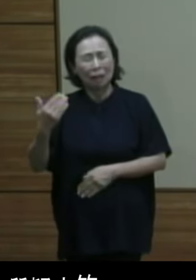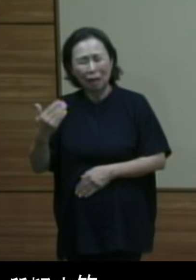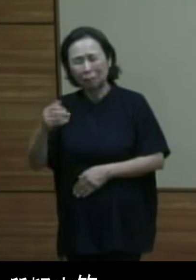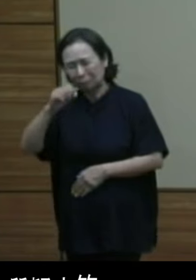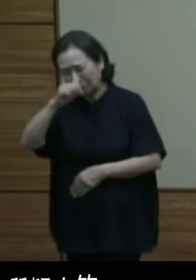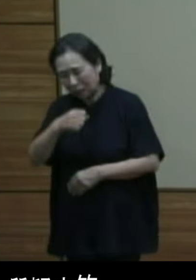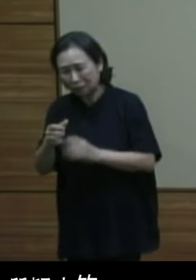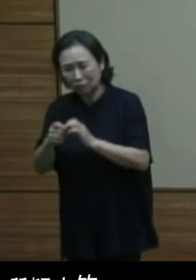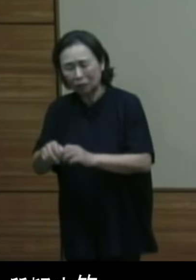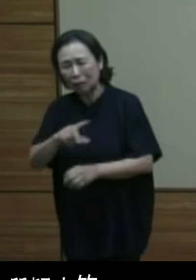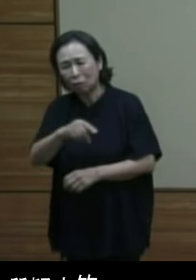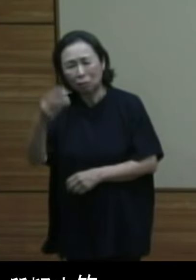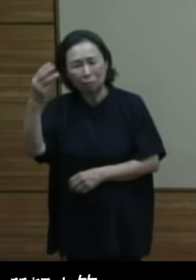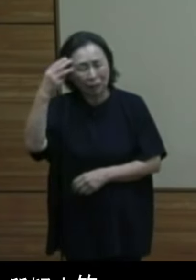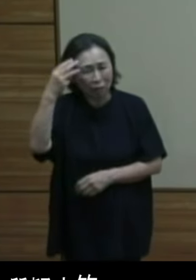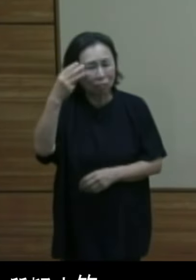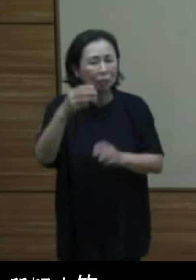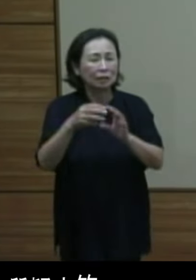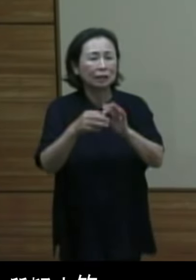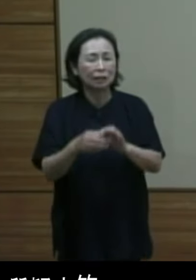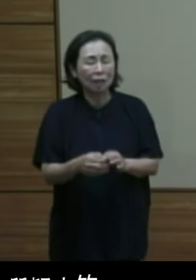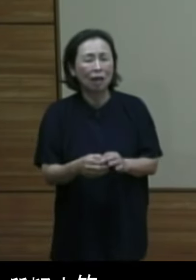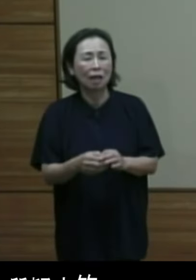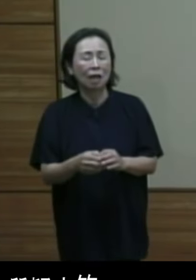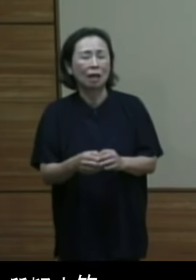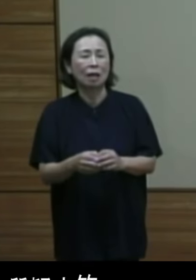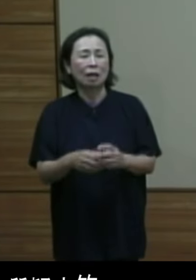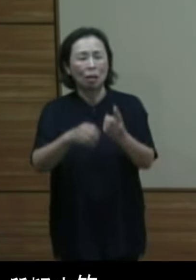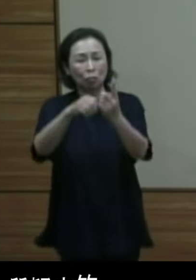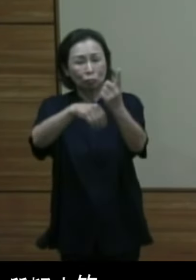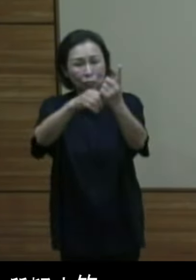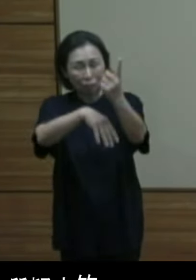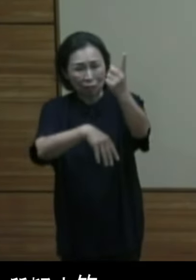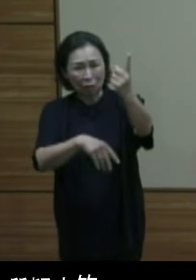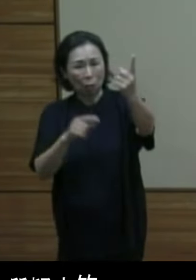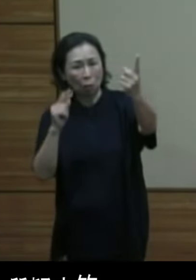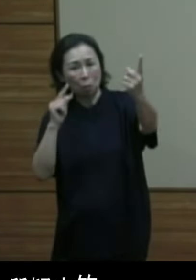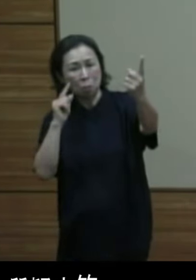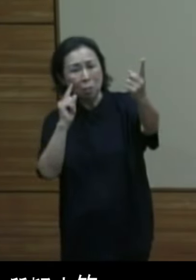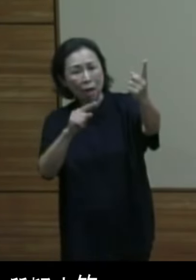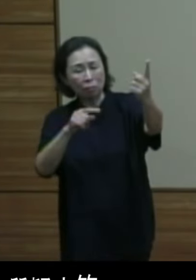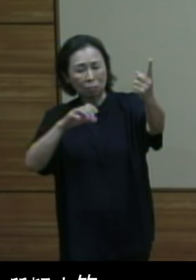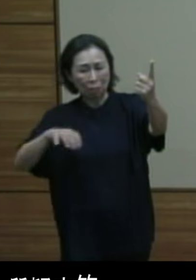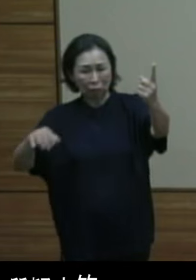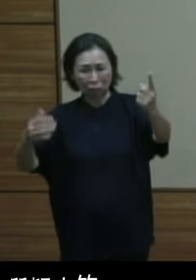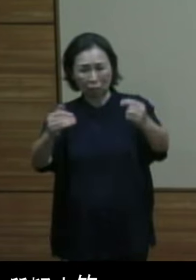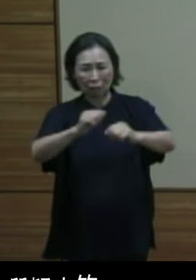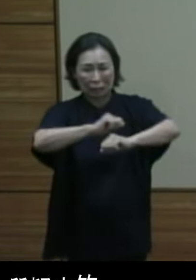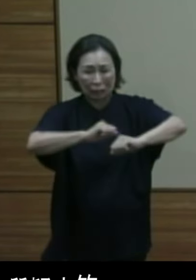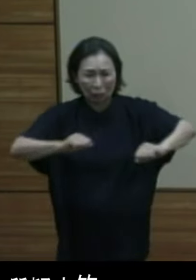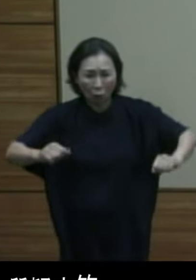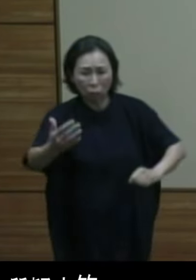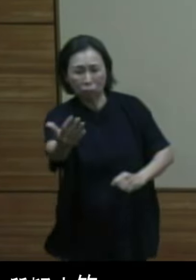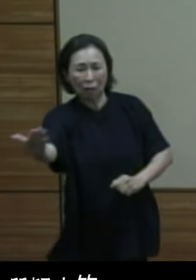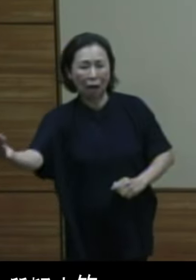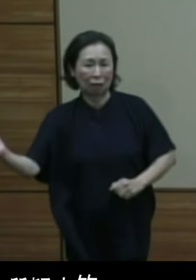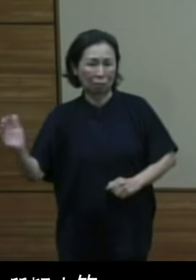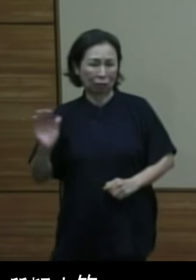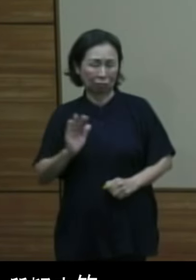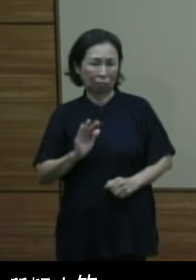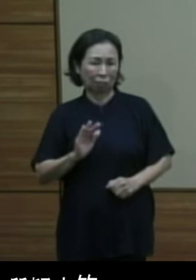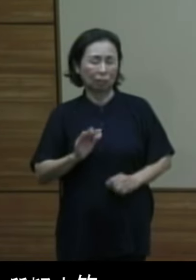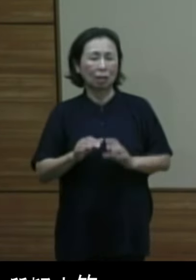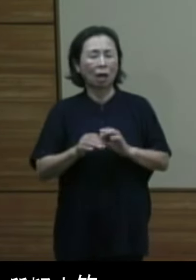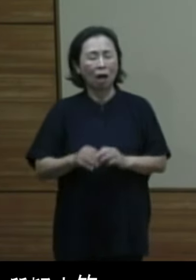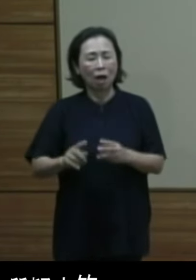、おそらくロケットの打ち上げの見える場所というのがですね、かなり広範囲にありましたので、例えば串